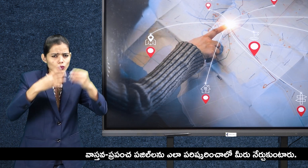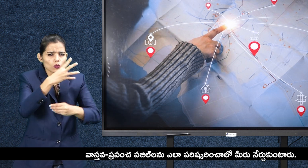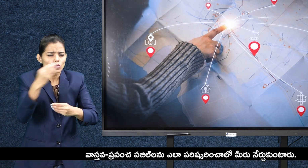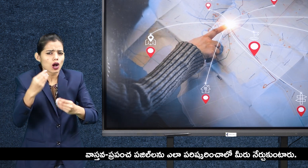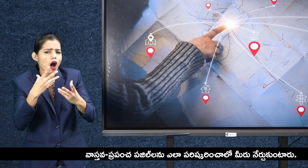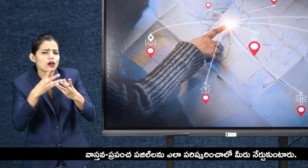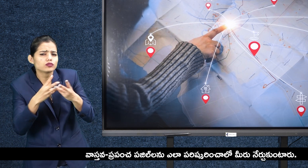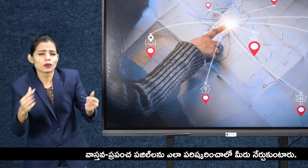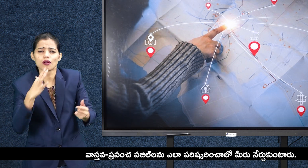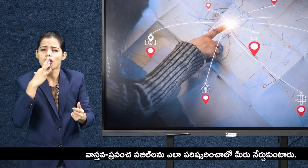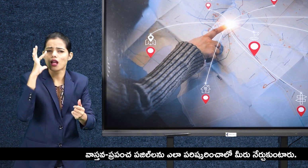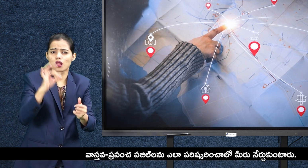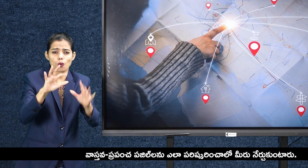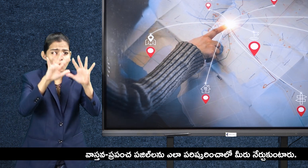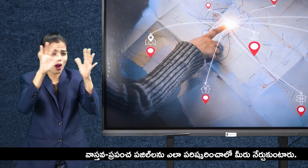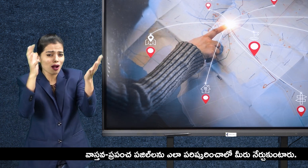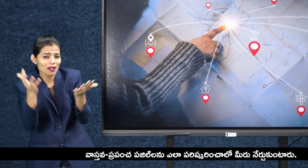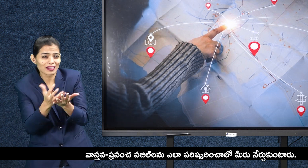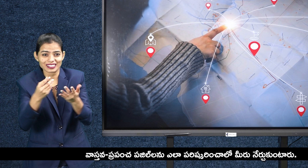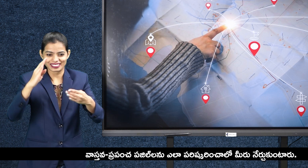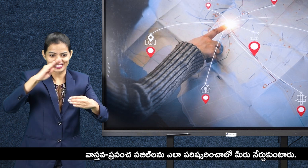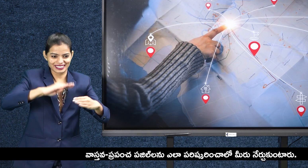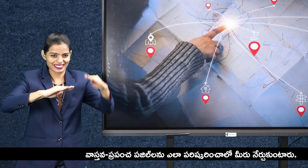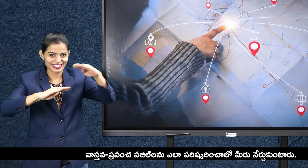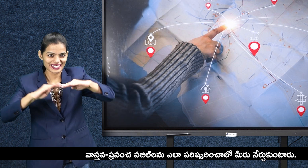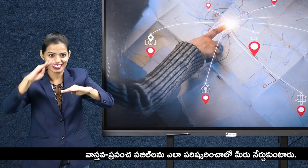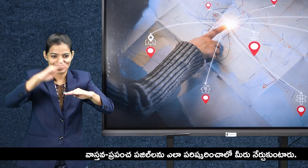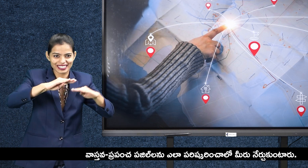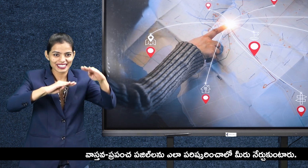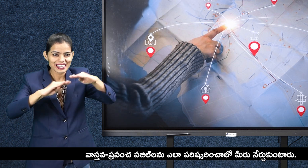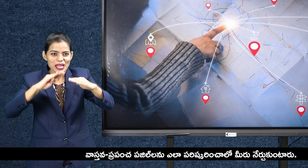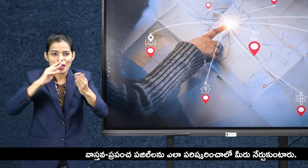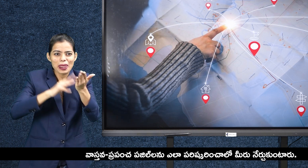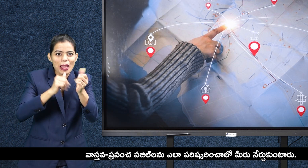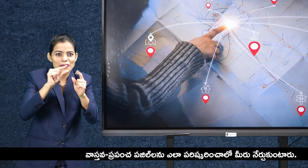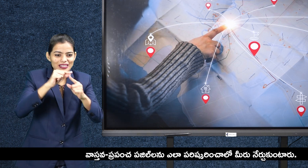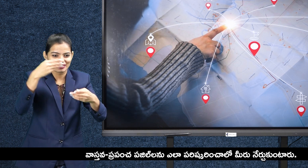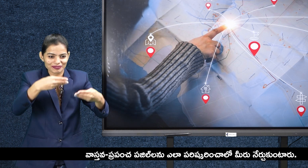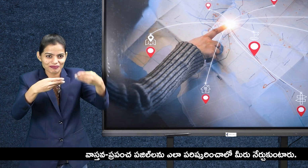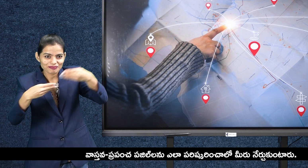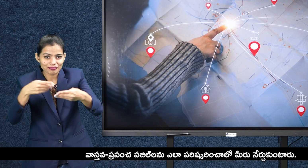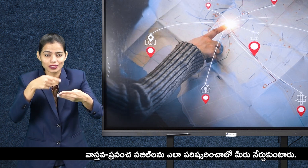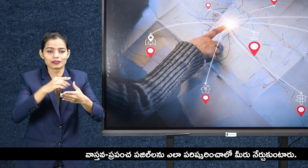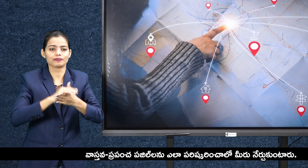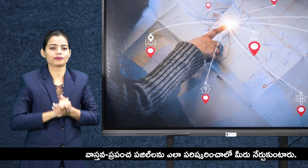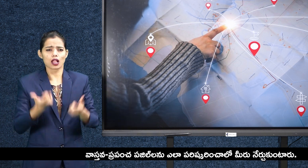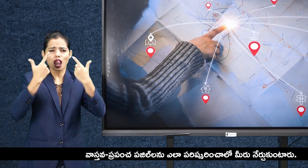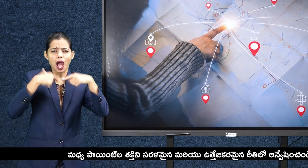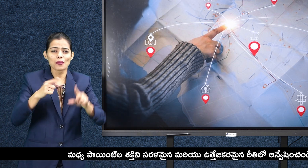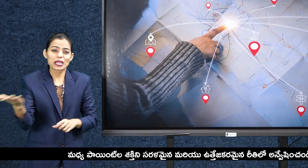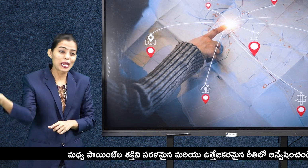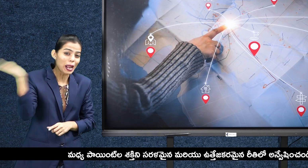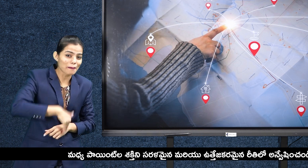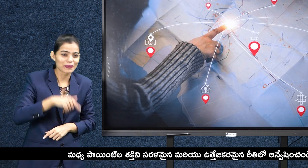వాస్తవ ప్రపంచ పజిళ్లను ఎలా పరిష్కరించాలో మీరు నేర్చుకుంటారు. మధ్య పాయింట్ల